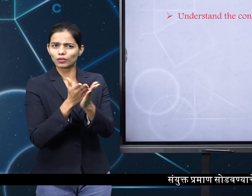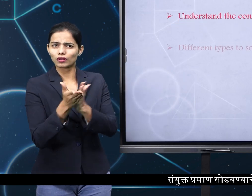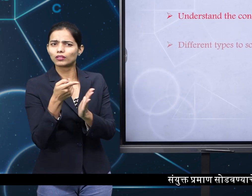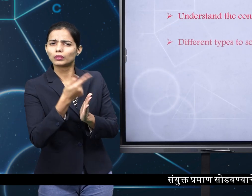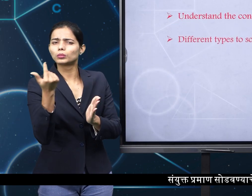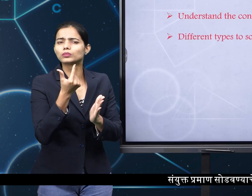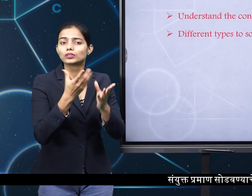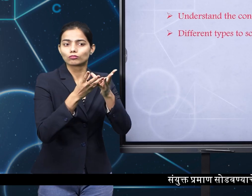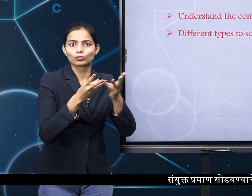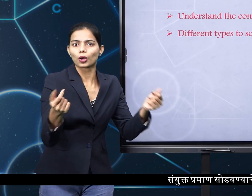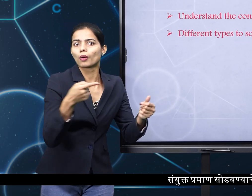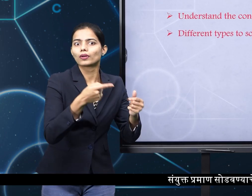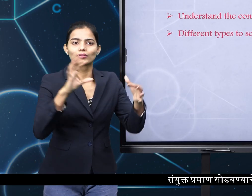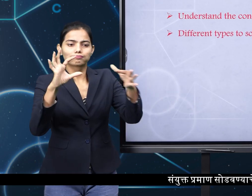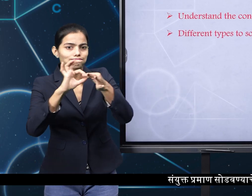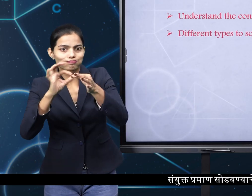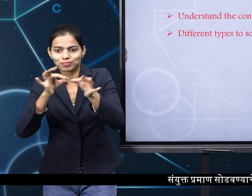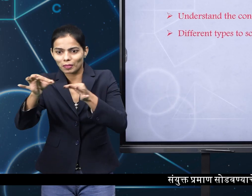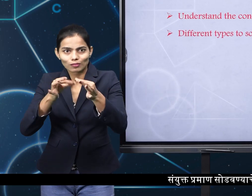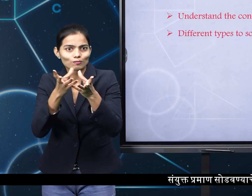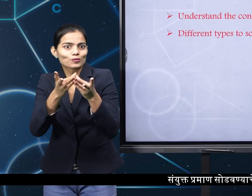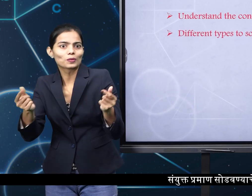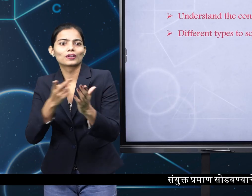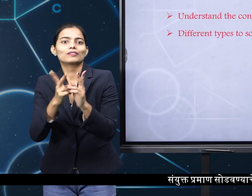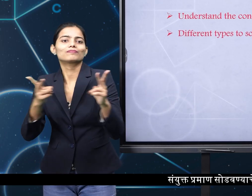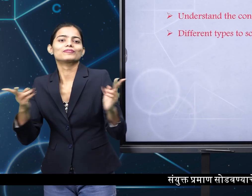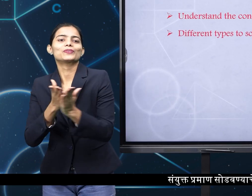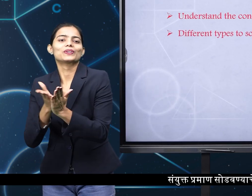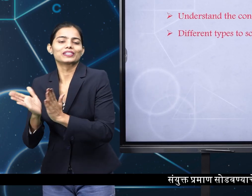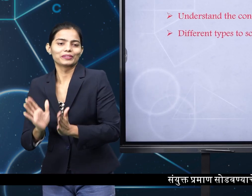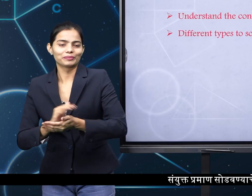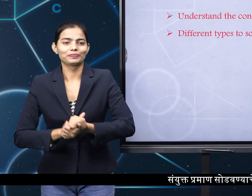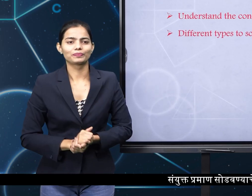संयुक्त प्रमाण सोडवण्याचे वेगवेगळे प्रकार.